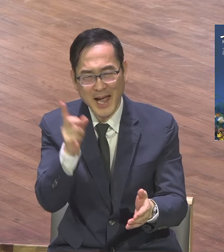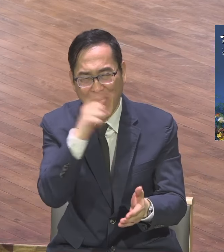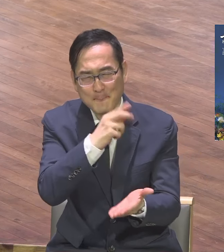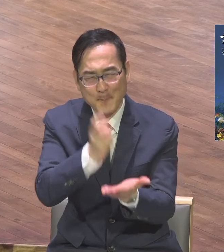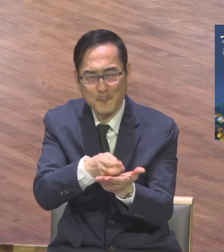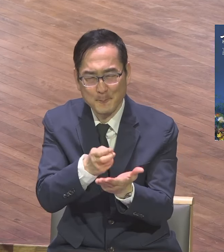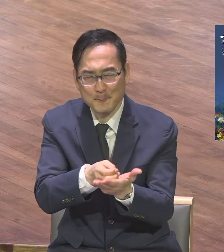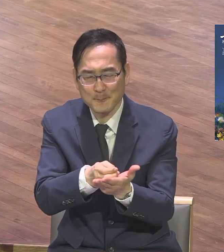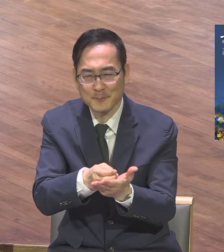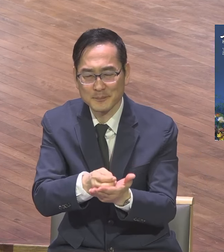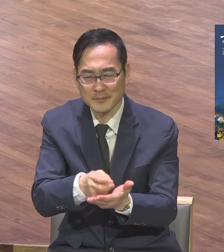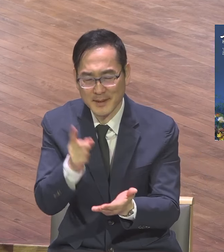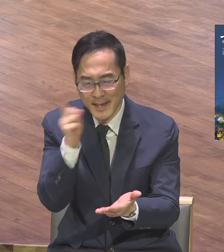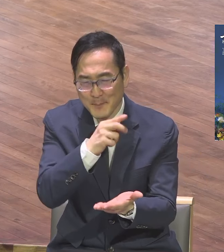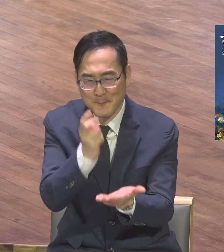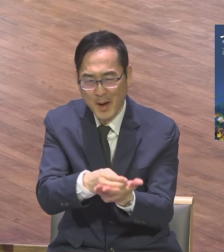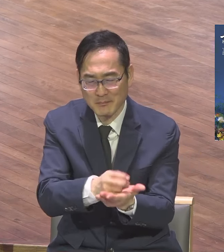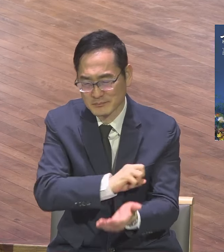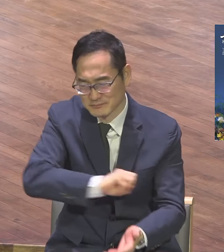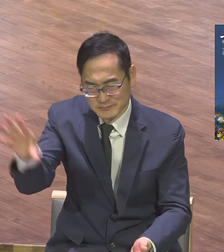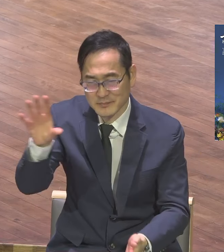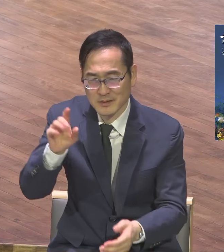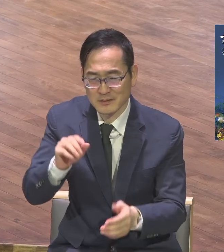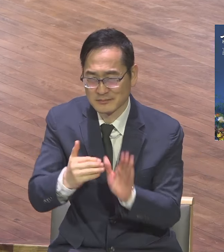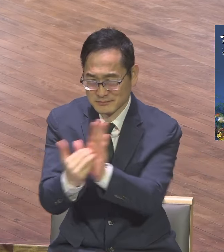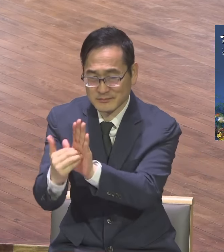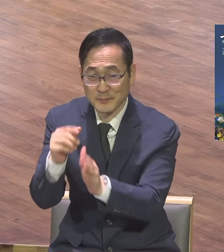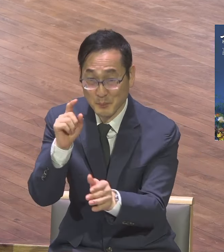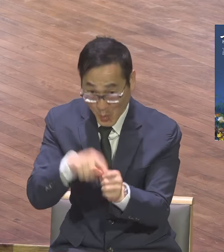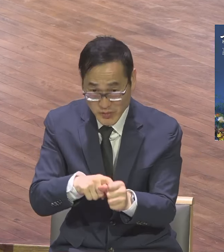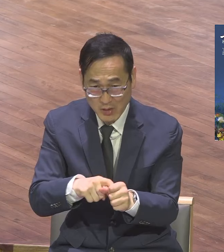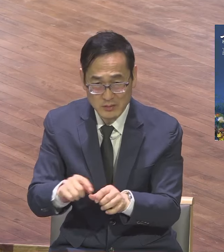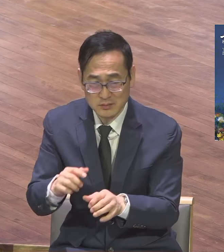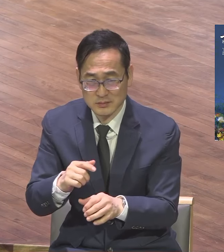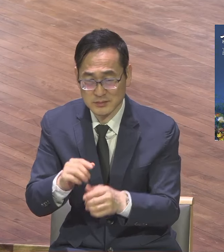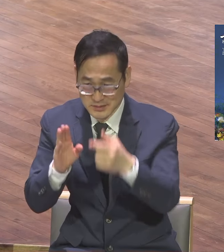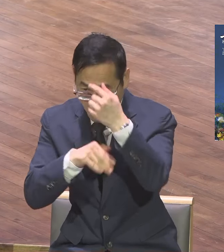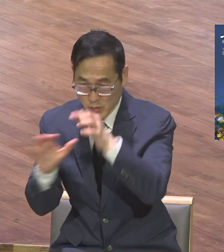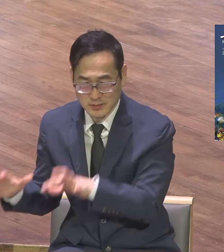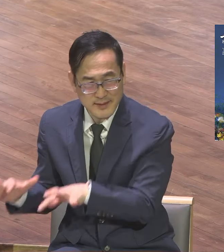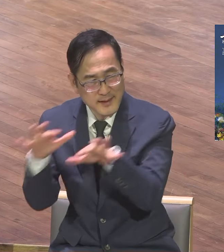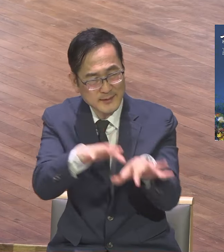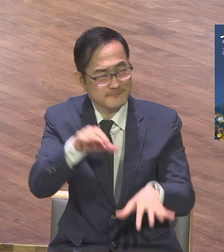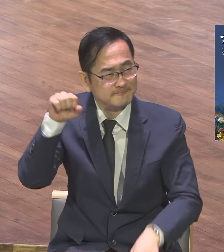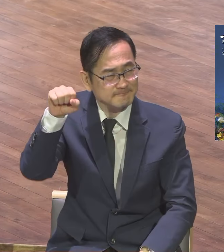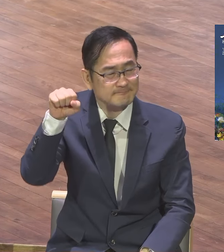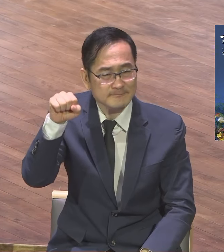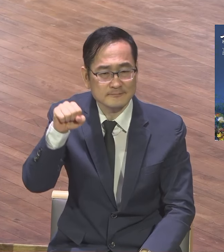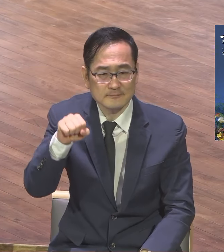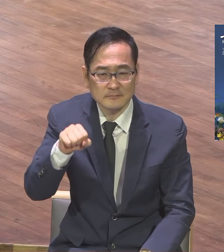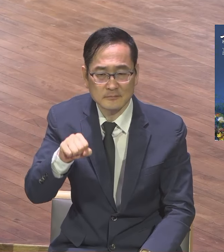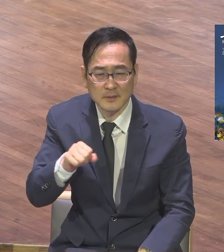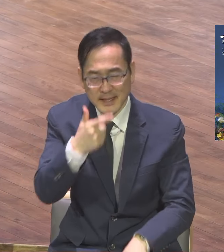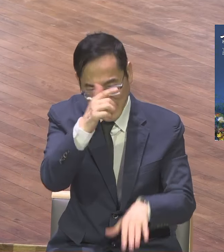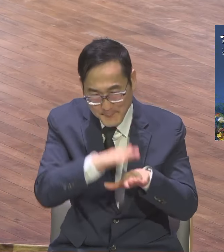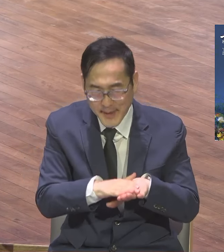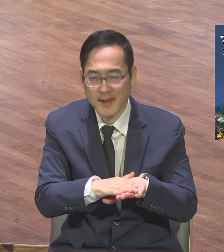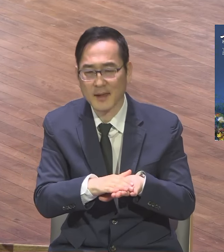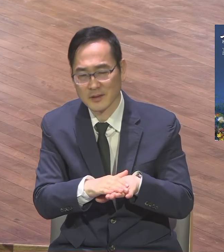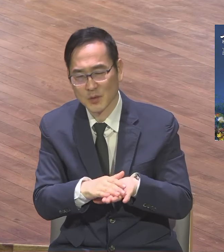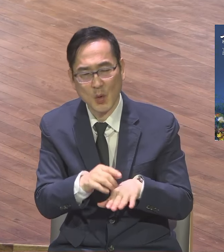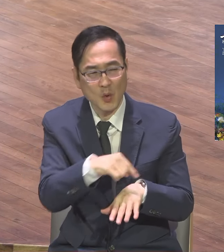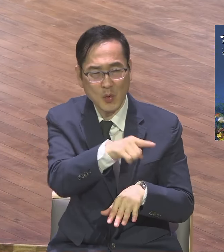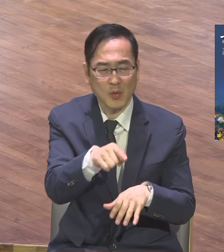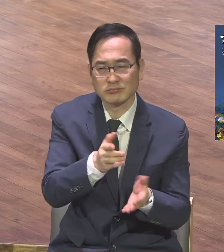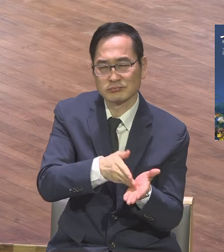큰 예배 기도회를 진행합니다. 한국 교회가 연합으로 드리는 예배 후에 하기 때문에 여러분 자율적으로 그렇게